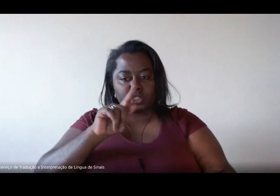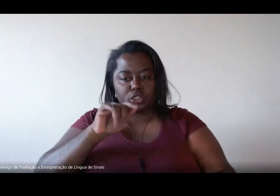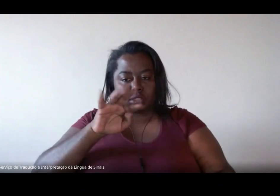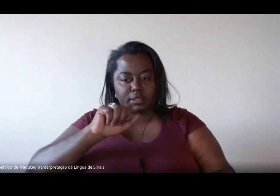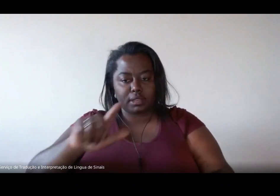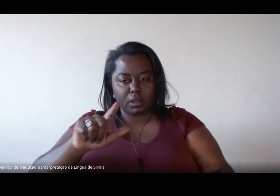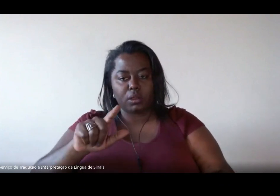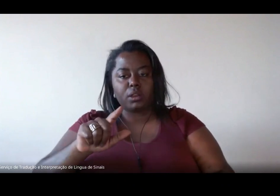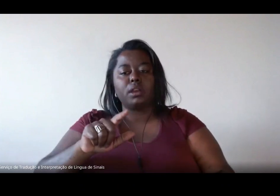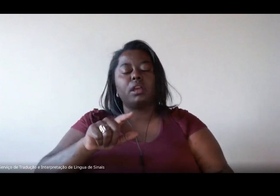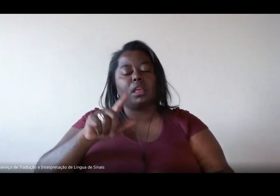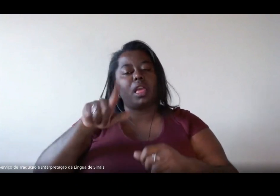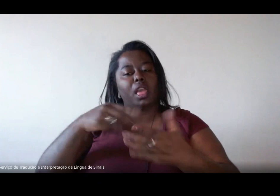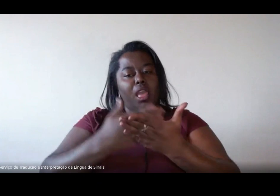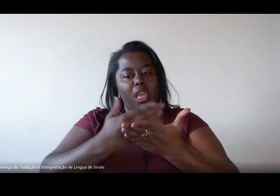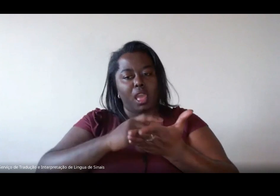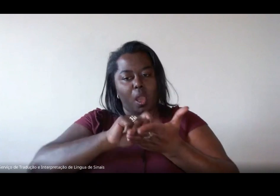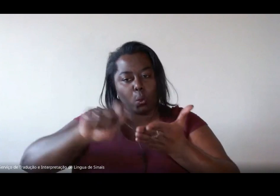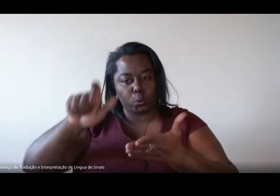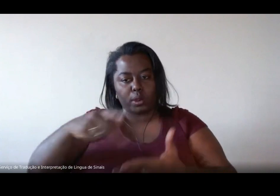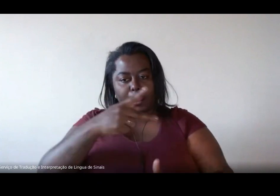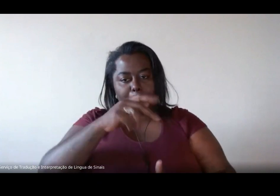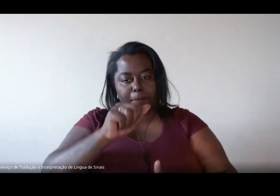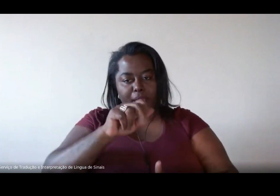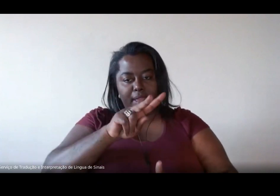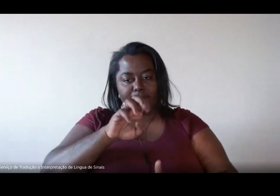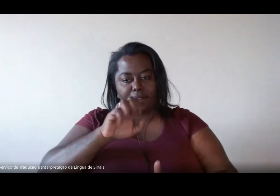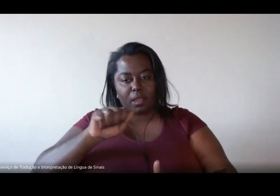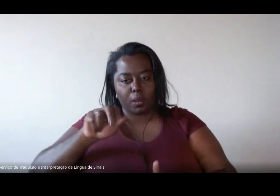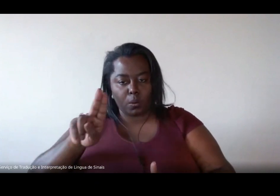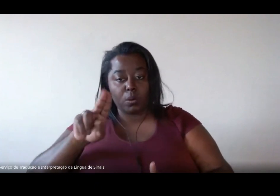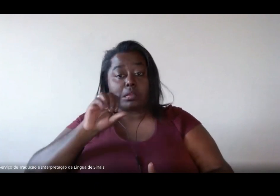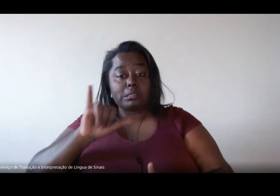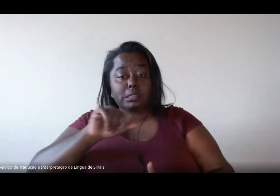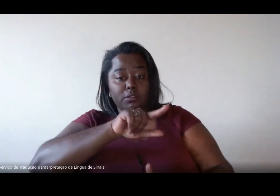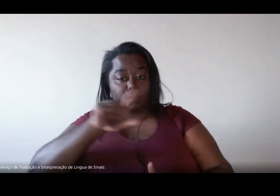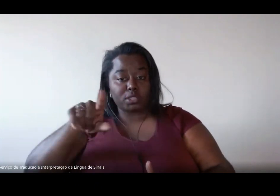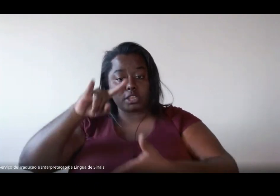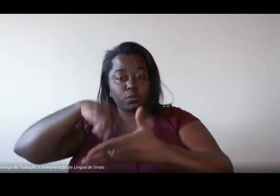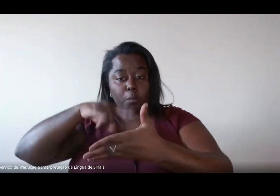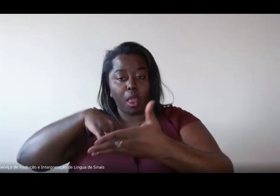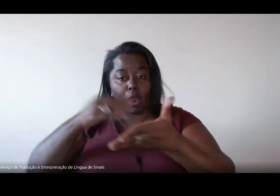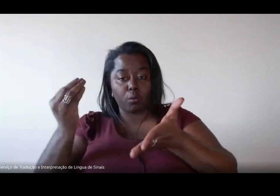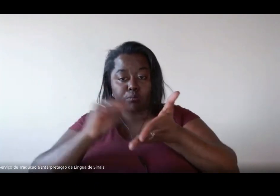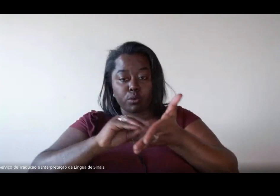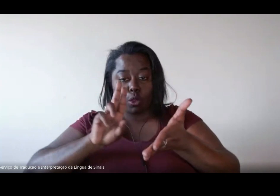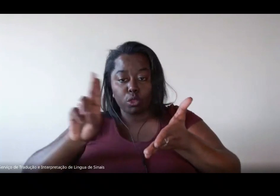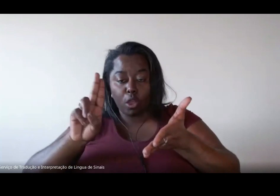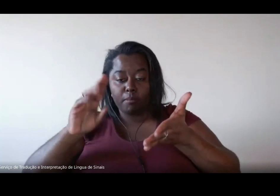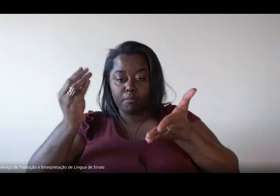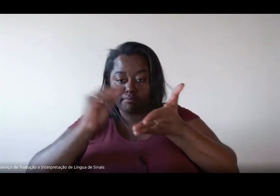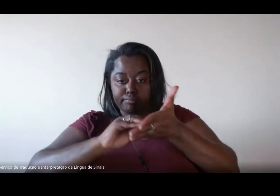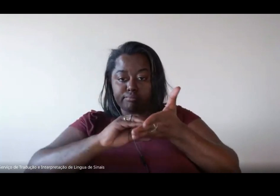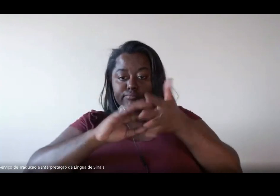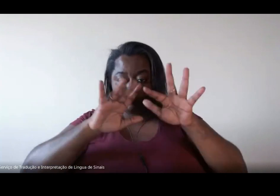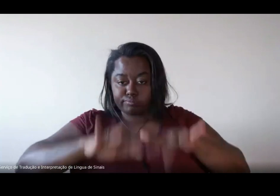das Formas e das Práticas, da autoria da Marianne Pavot. E aí, então, se vocês preencheram forms, a gente vai fazer o sorteio